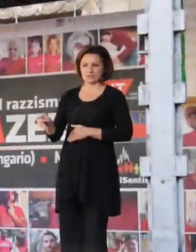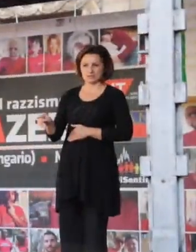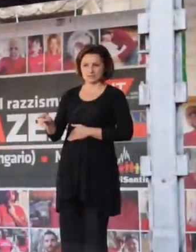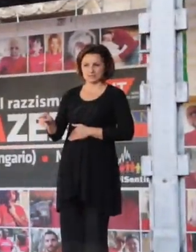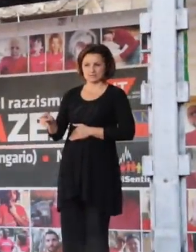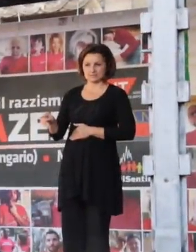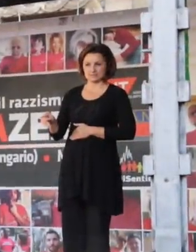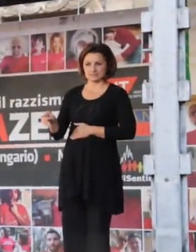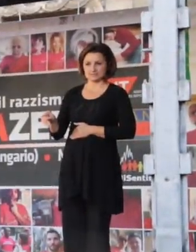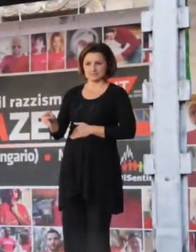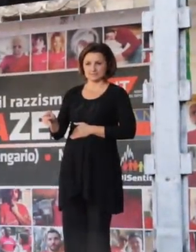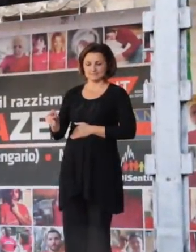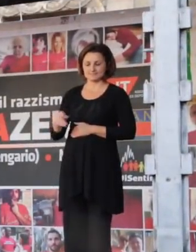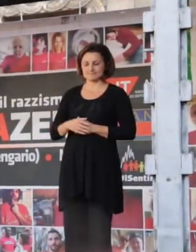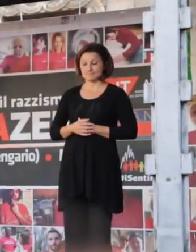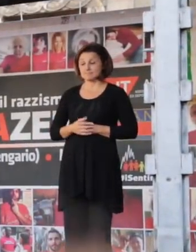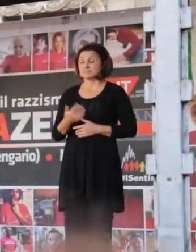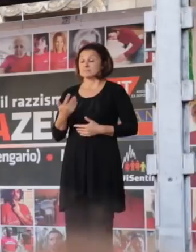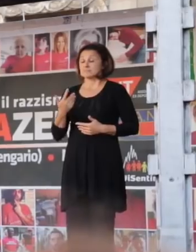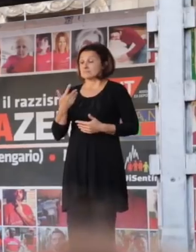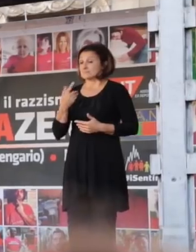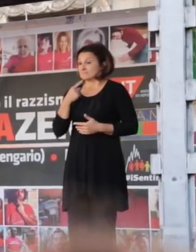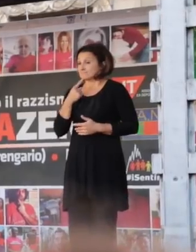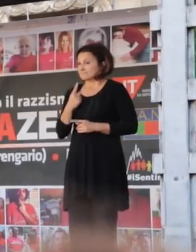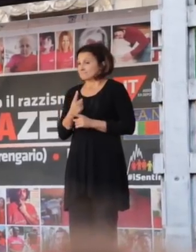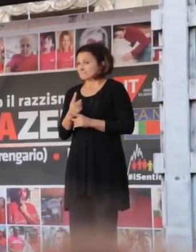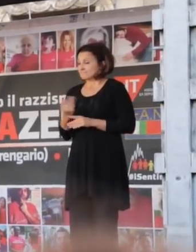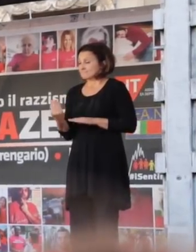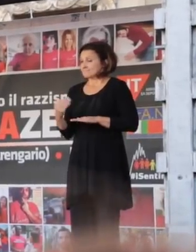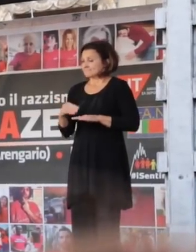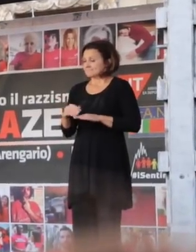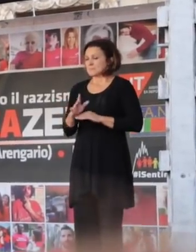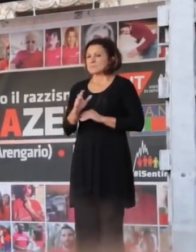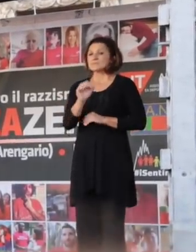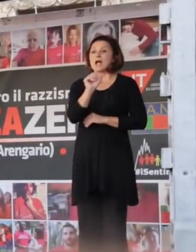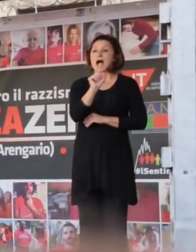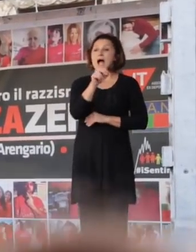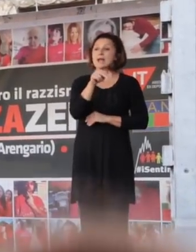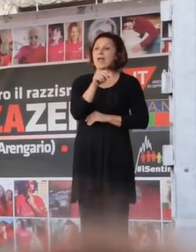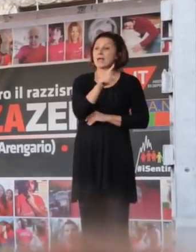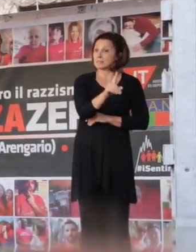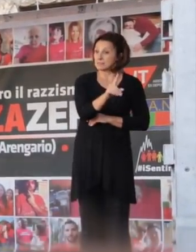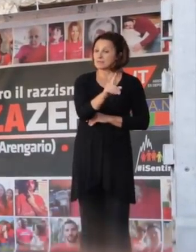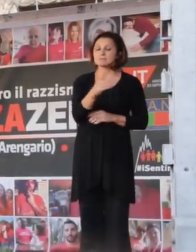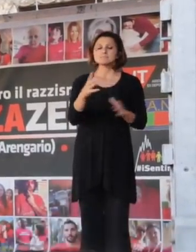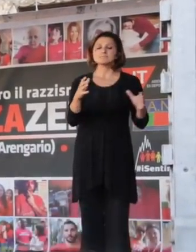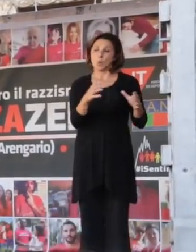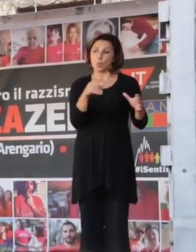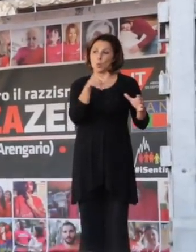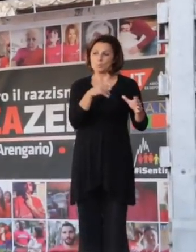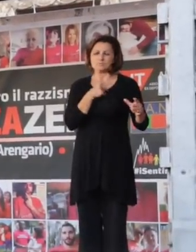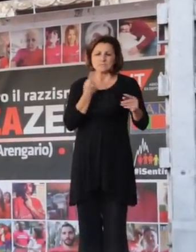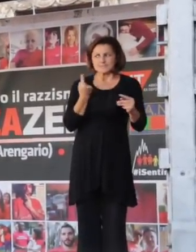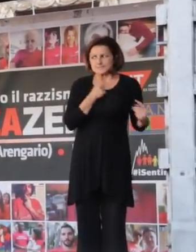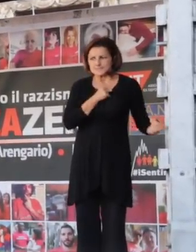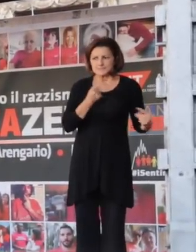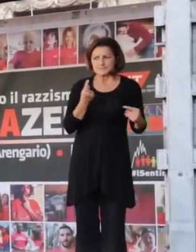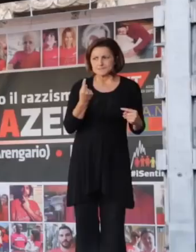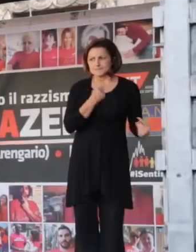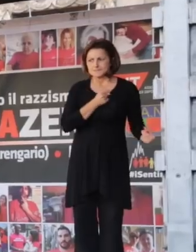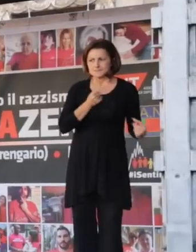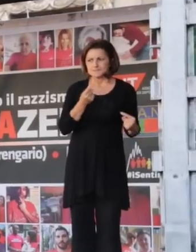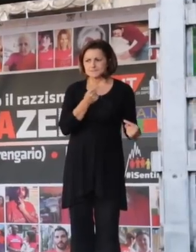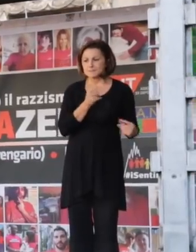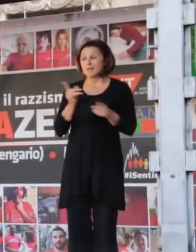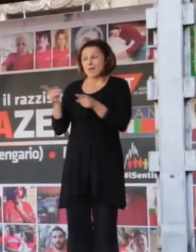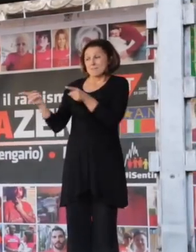Devo aggiungere un'altra cosa, che l'ANED, pur con un dibattito interno molto vivace, nei momenti più acuti della guerra